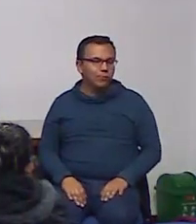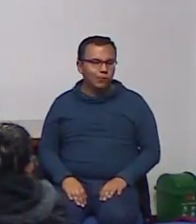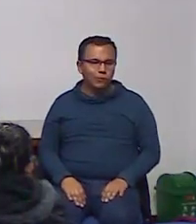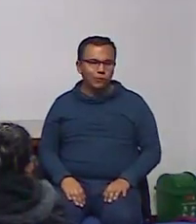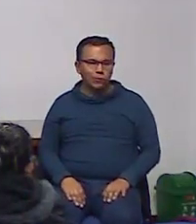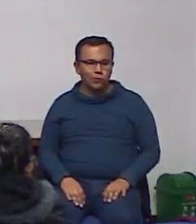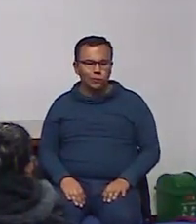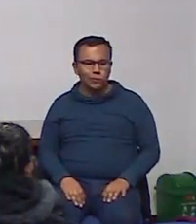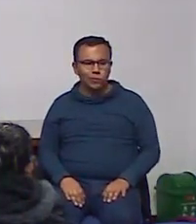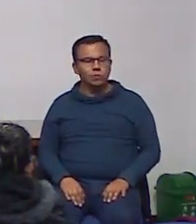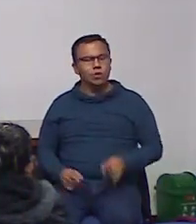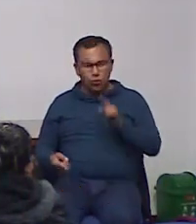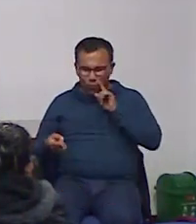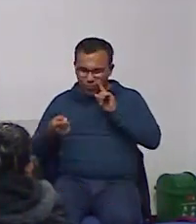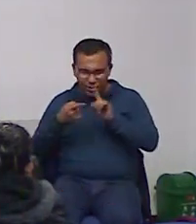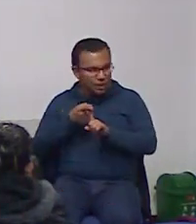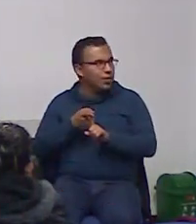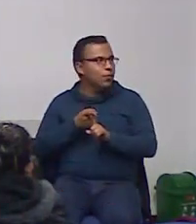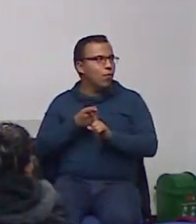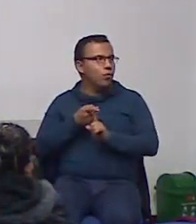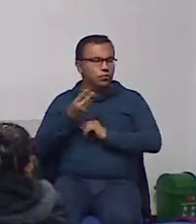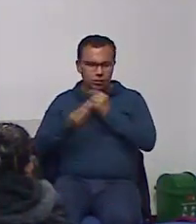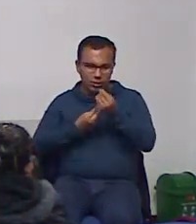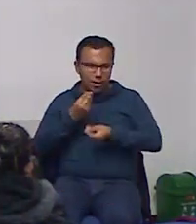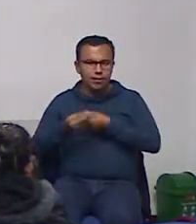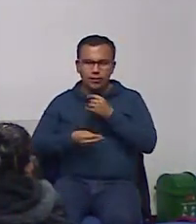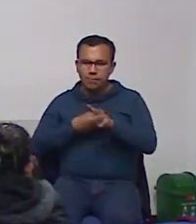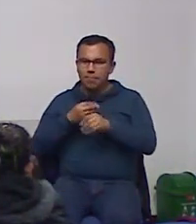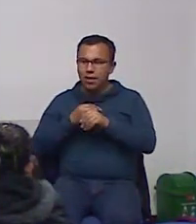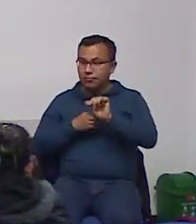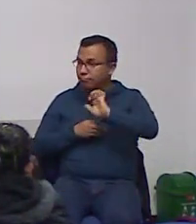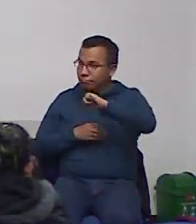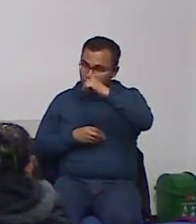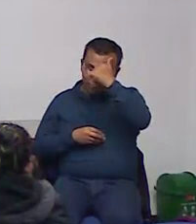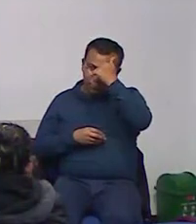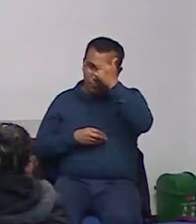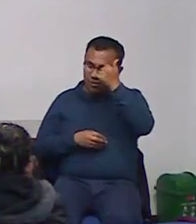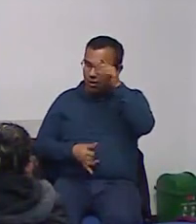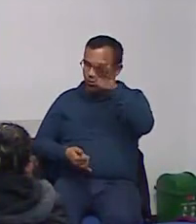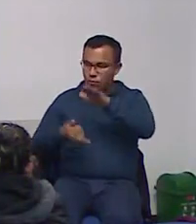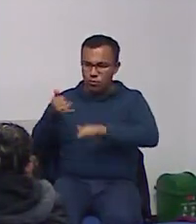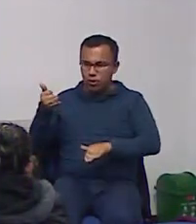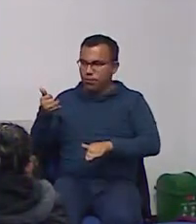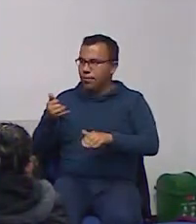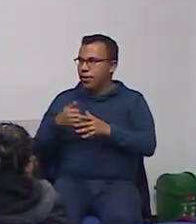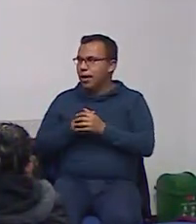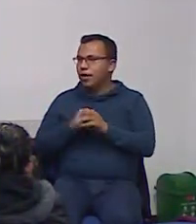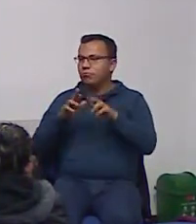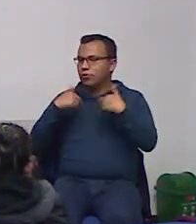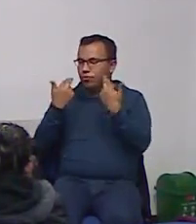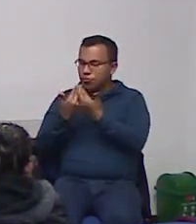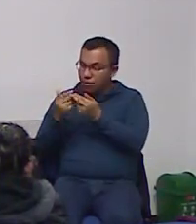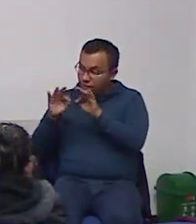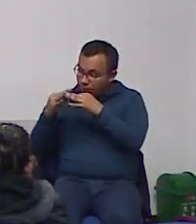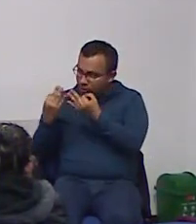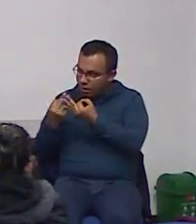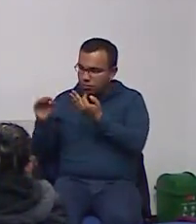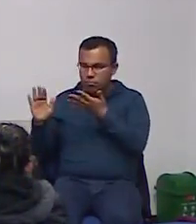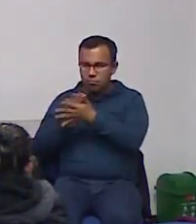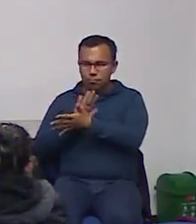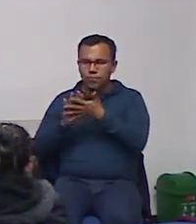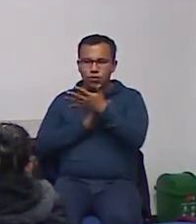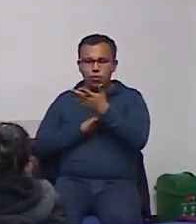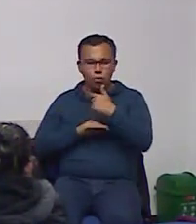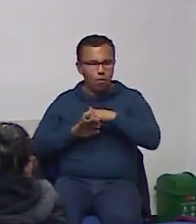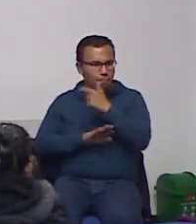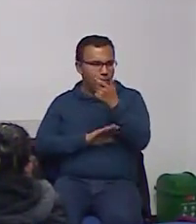eh unos objetivos en común nosotros tenemos una primera fase donde al final hacemos una reunión con la familia y presentamos un